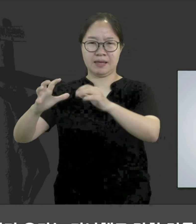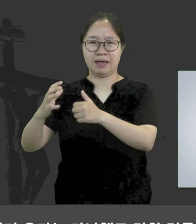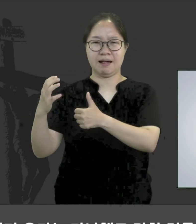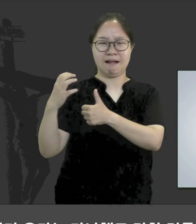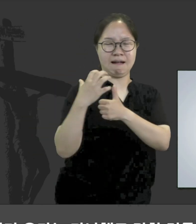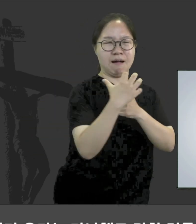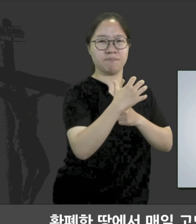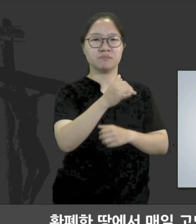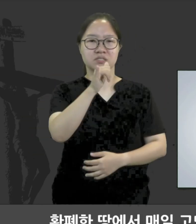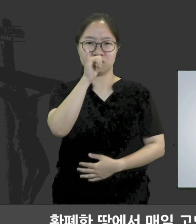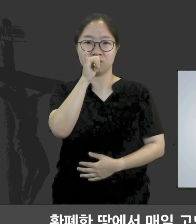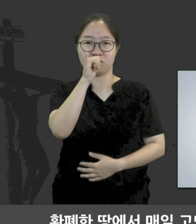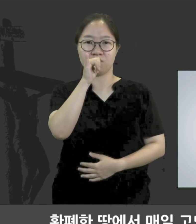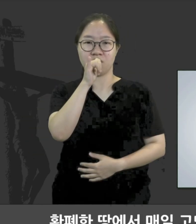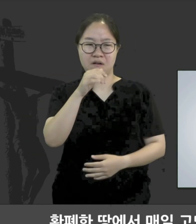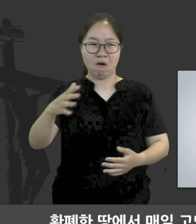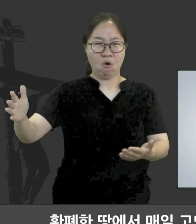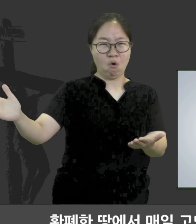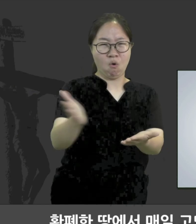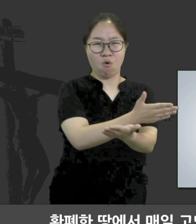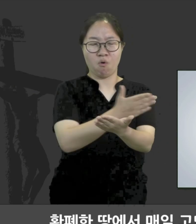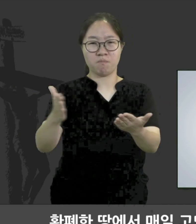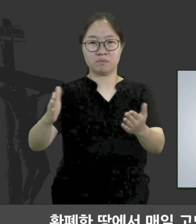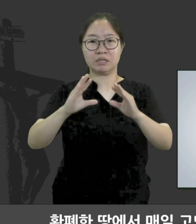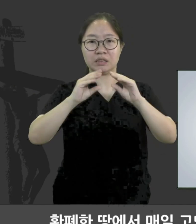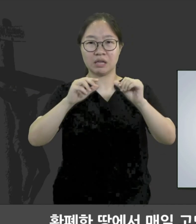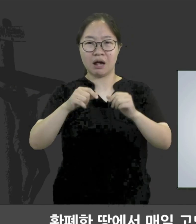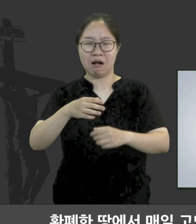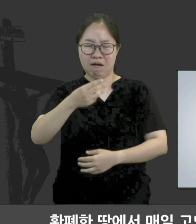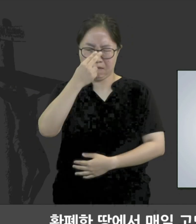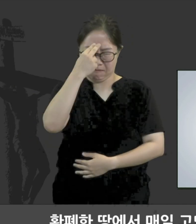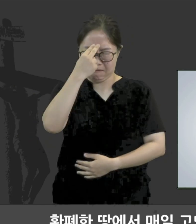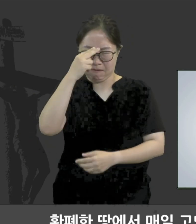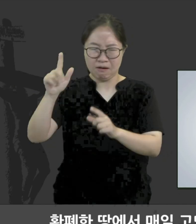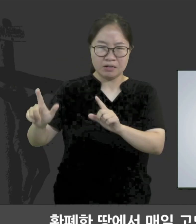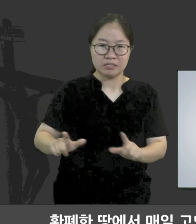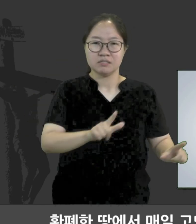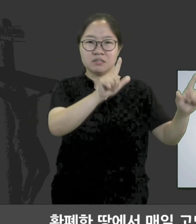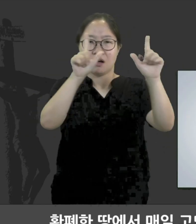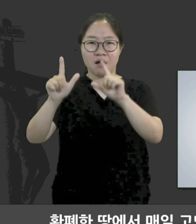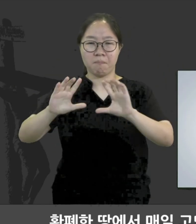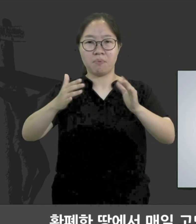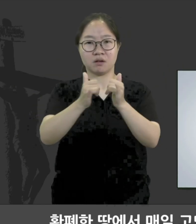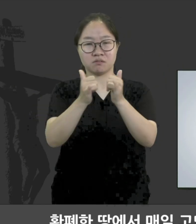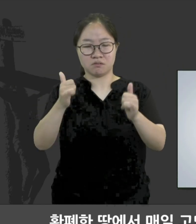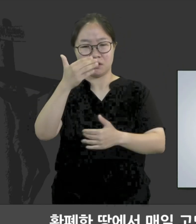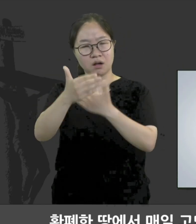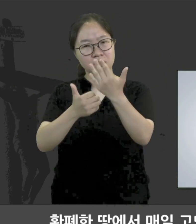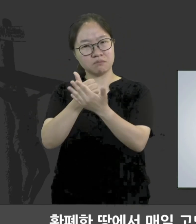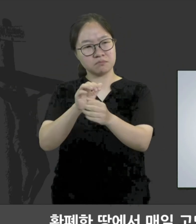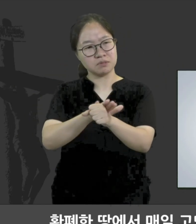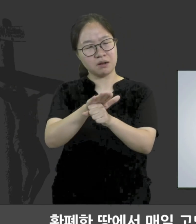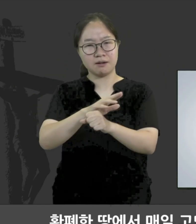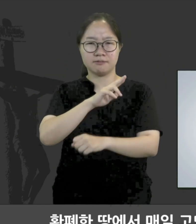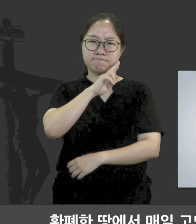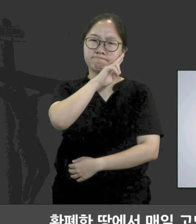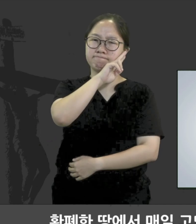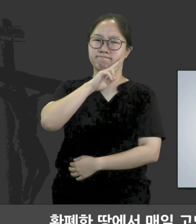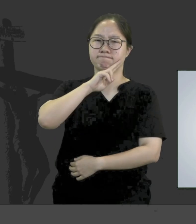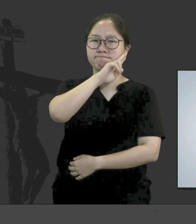있었습니다. 황폐한 땅에서 매일 고되게 살아가며 백성들은 하나님의 사랑을